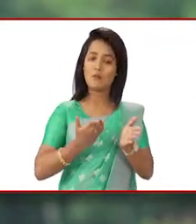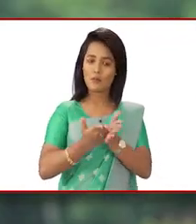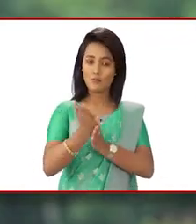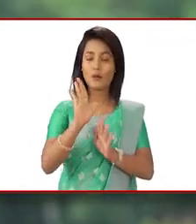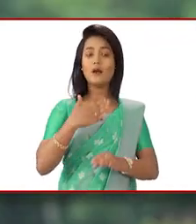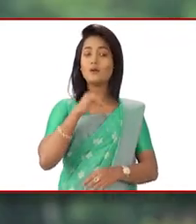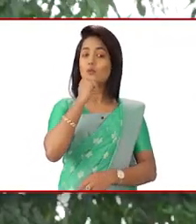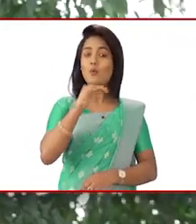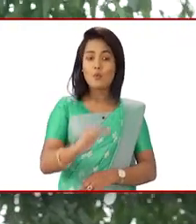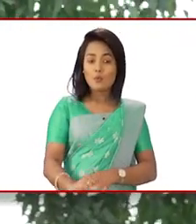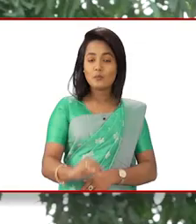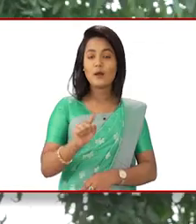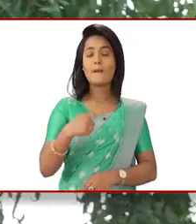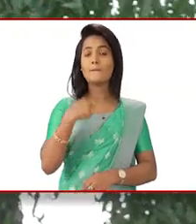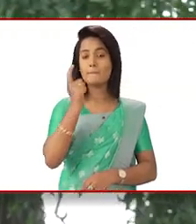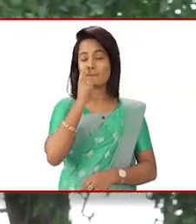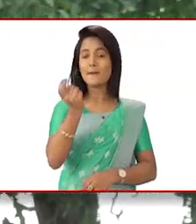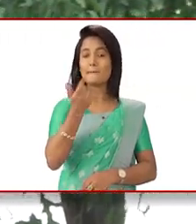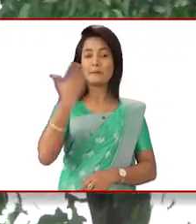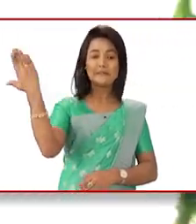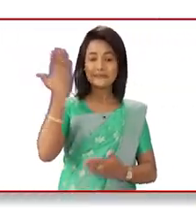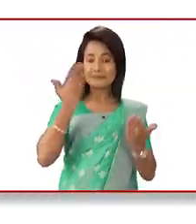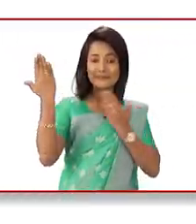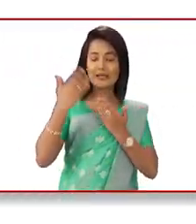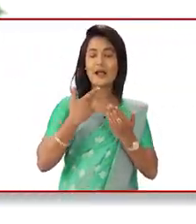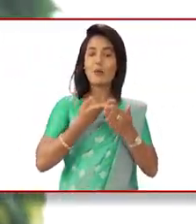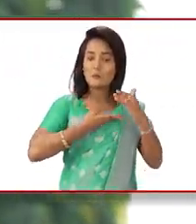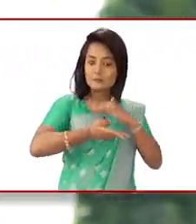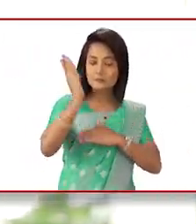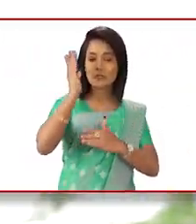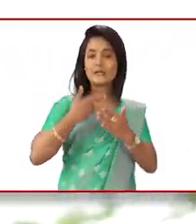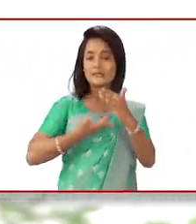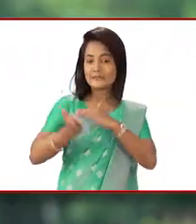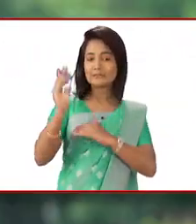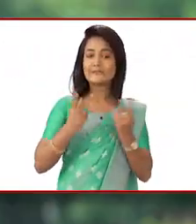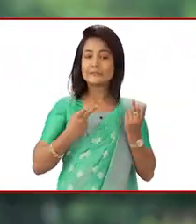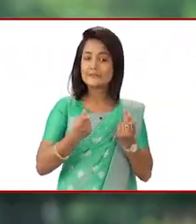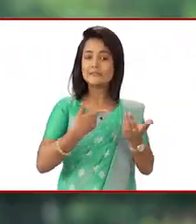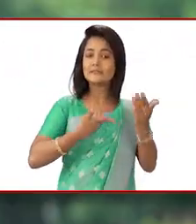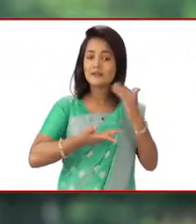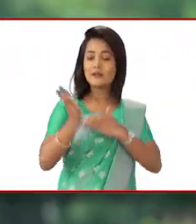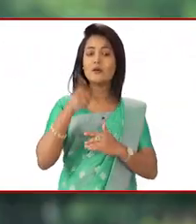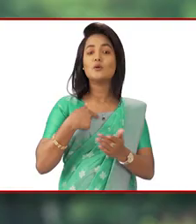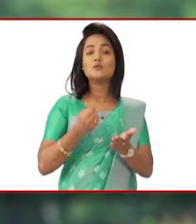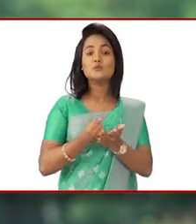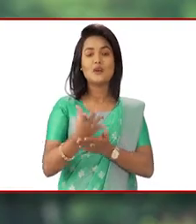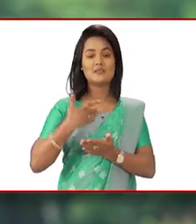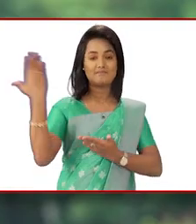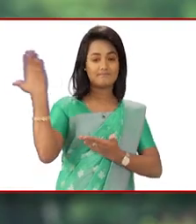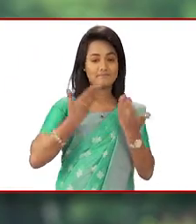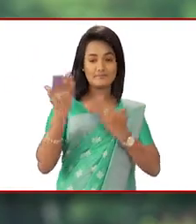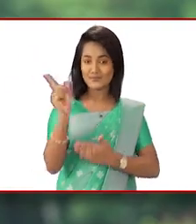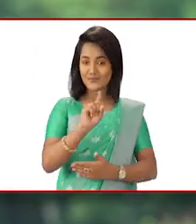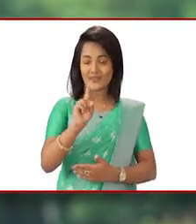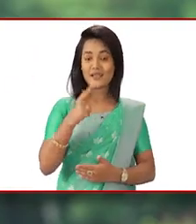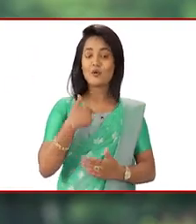সরকারি, যখন আমি বাবা মায়ের হাতের মার খাওয়ার ভয়ে একটু দৌড় দিতাম কিংবা হচ্ছে শুরুটা এভাবেই ছিল, মার যে আমাকে না খেতে